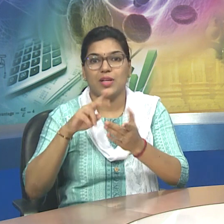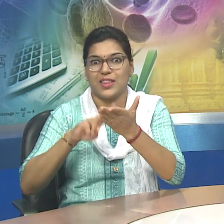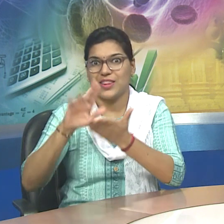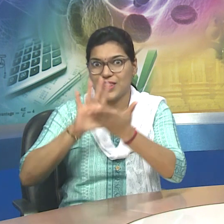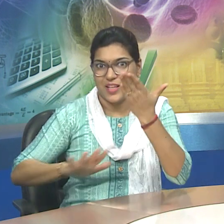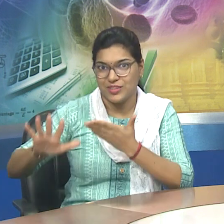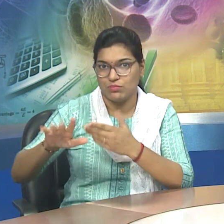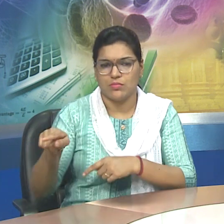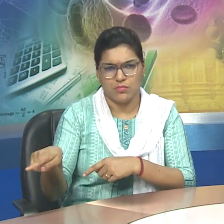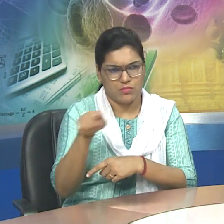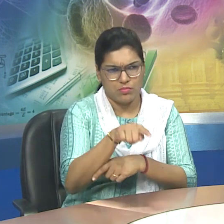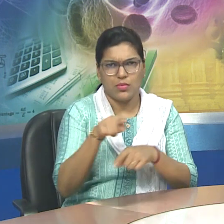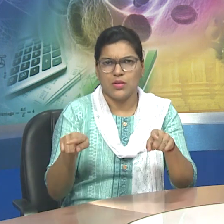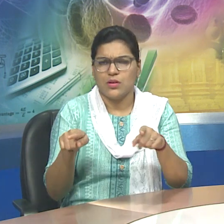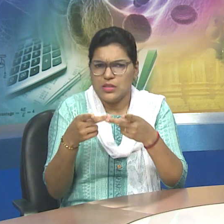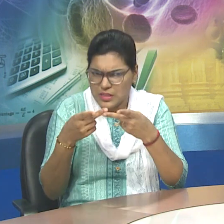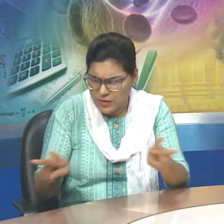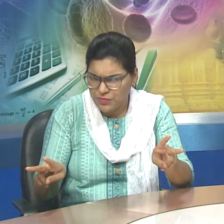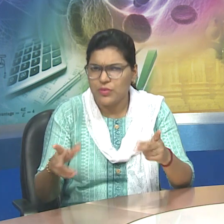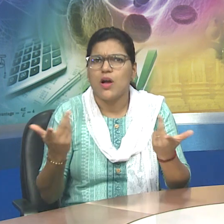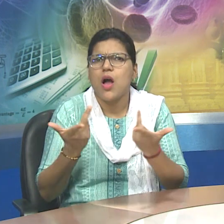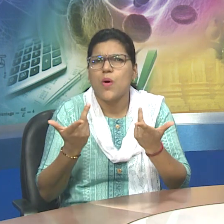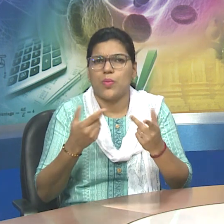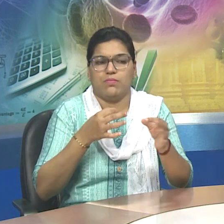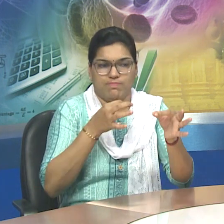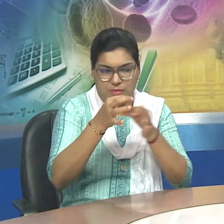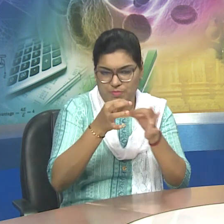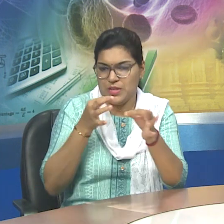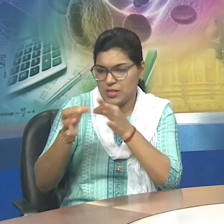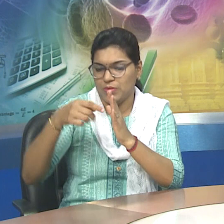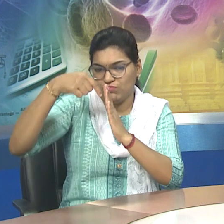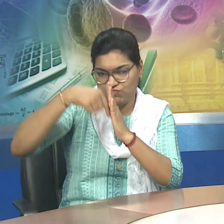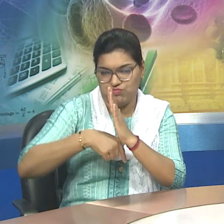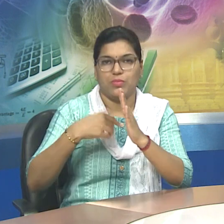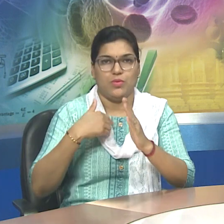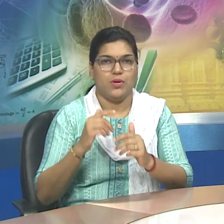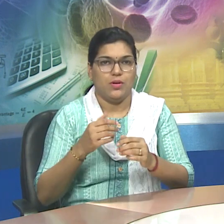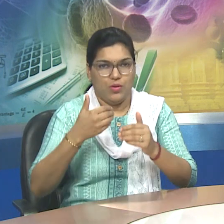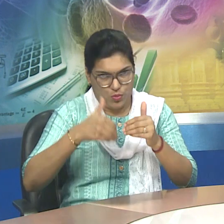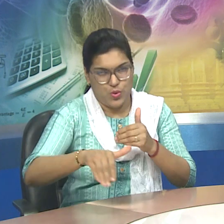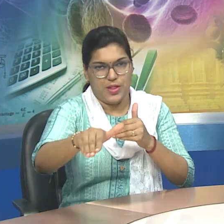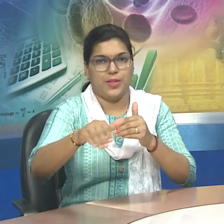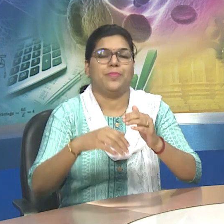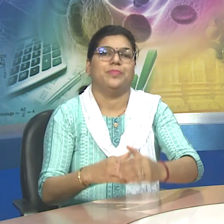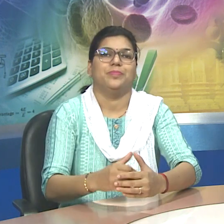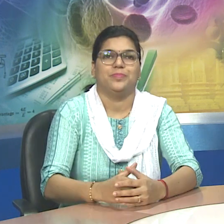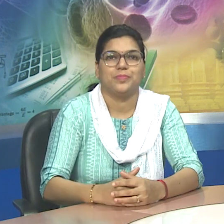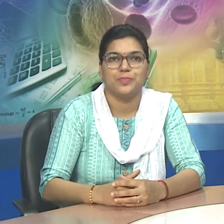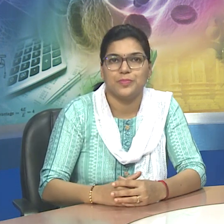और साथ में स्टेट अर्थात राज्य और नेशन अर्थात देश में भी अंतर